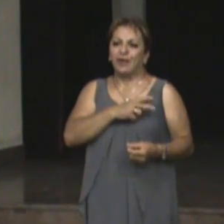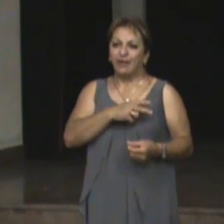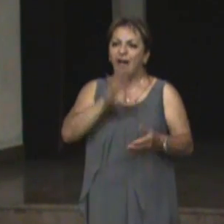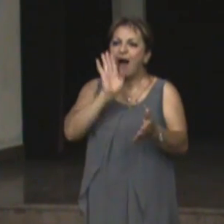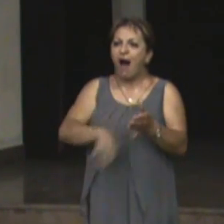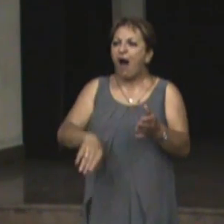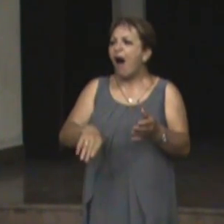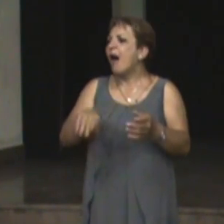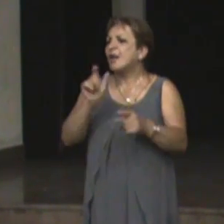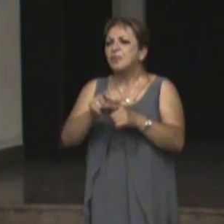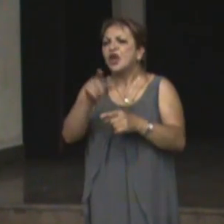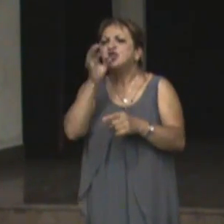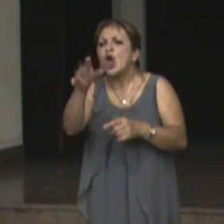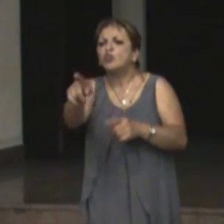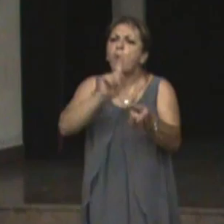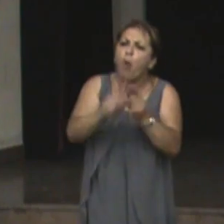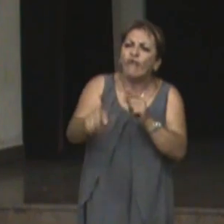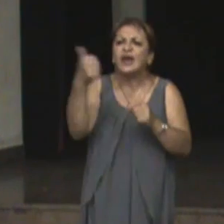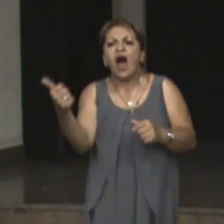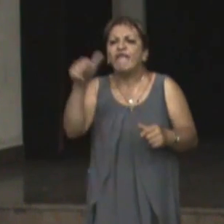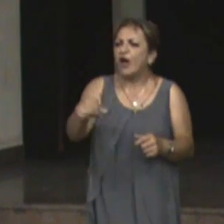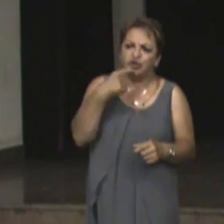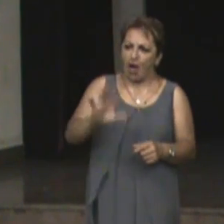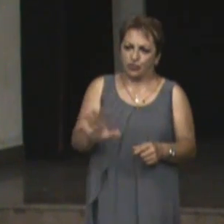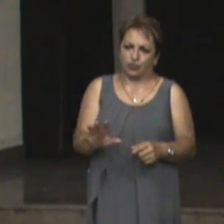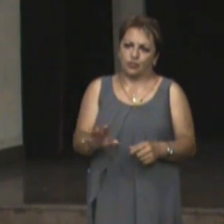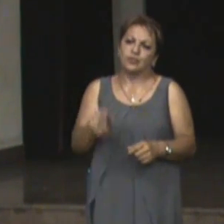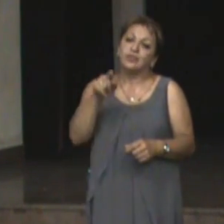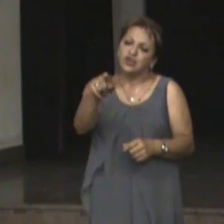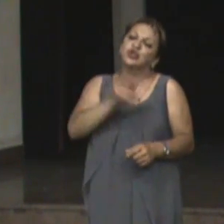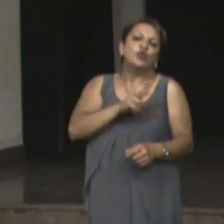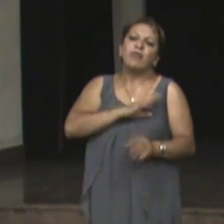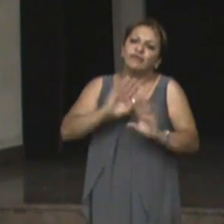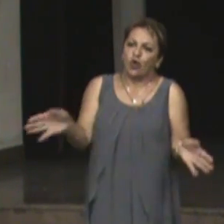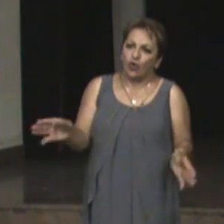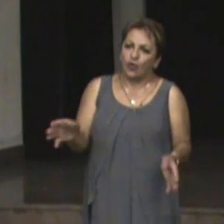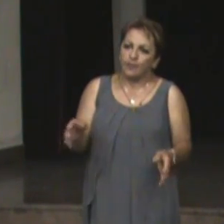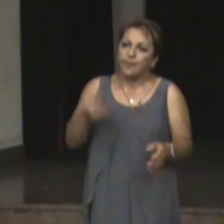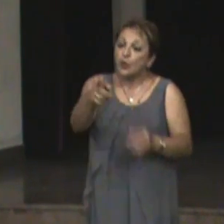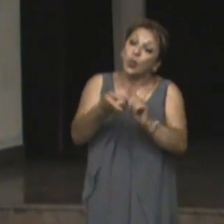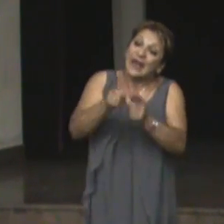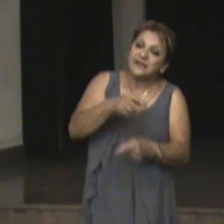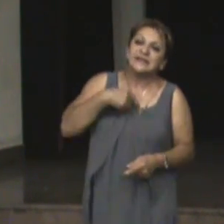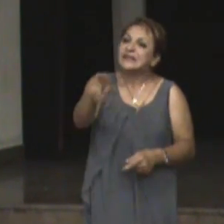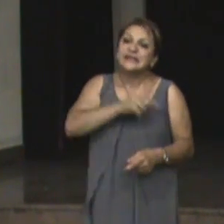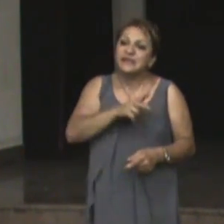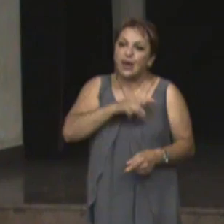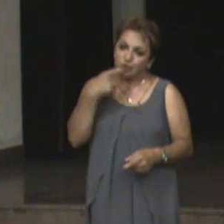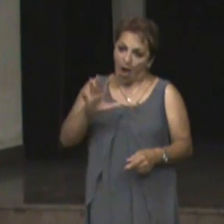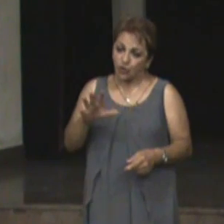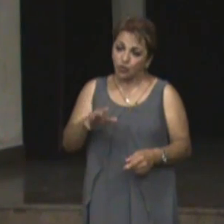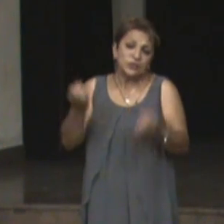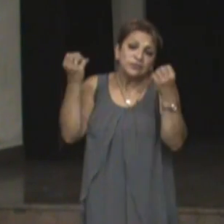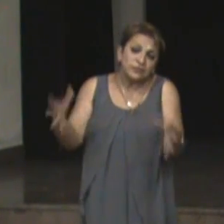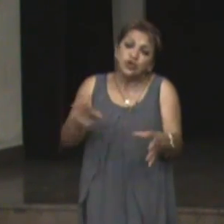որը մեզ չի ասում փոխվի, լավերին ես կես կսիրեմ, չի ասում այսպիսին դարձի ես կես, ուղղակի մեզ սիրում